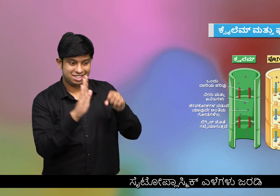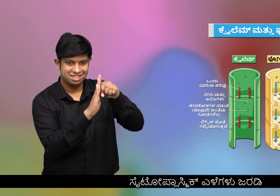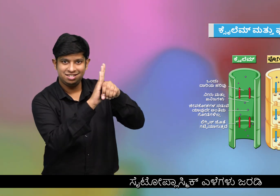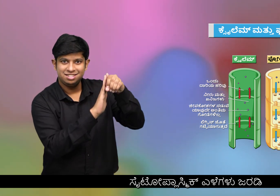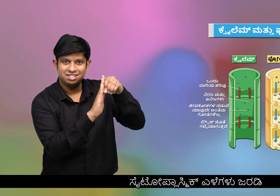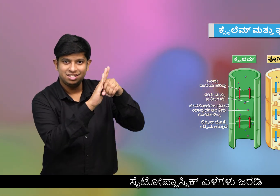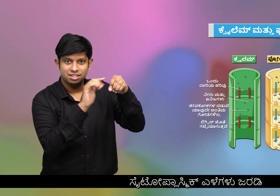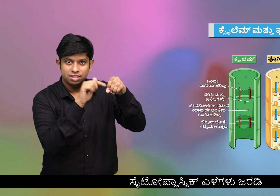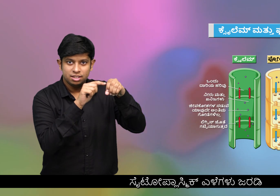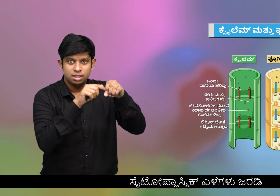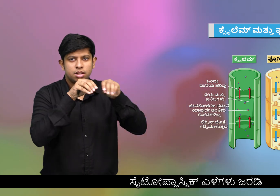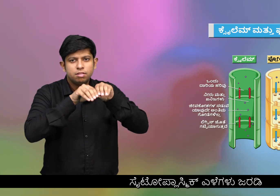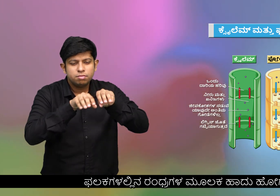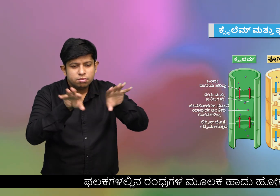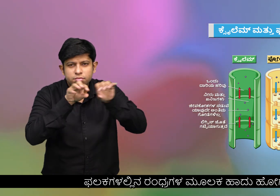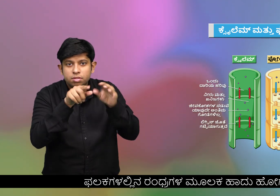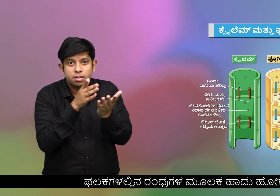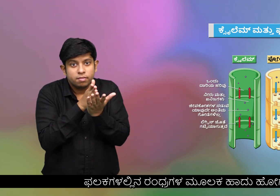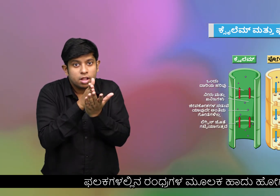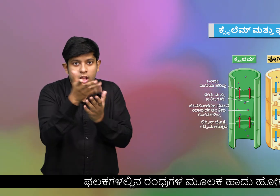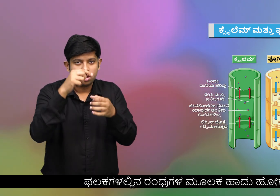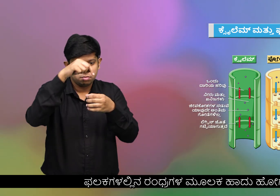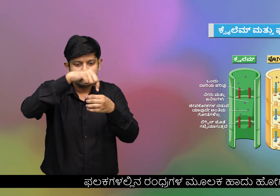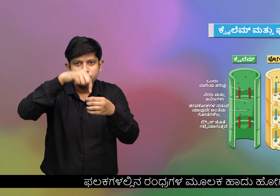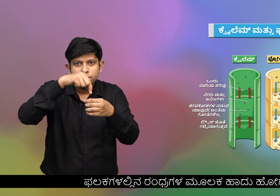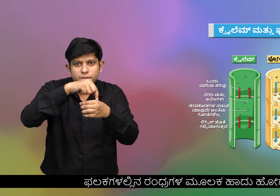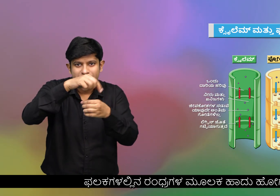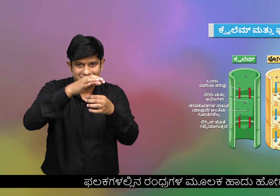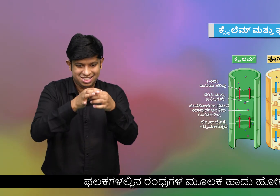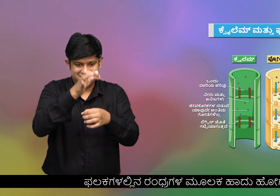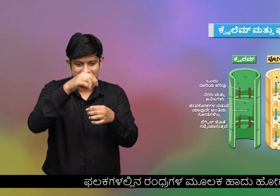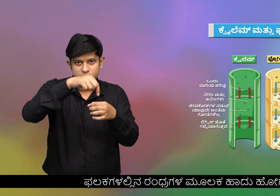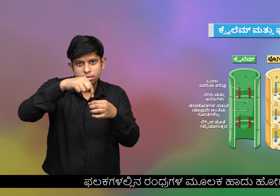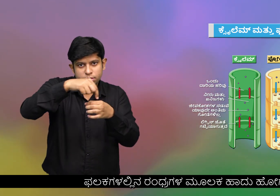ಸೈಟೋಪ್ಲಾಸ್ಮಿಕ್ ಎಲೆಗಳು ಜರಡಿ ಫಲಕಗಳಲ್ಲಿನ ರಂಧ್ರಗಳ ಮೂಲಕ ಹಾದುಹೋಗುತ್ತವೆ.